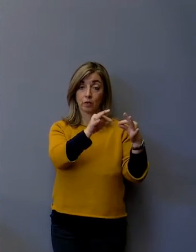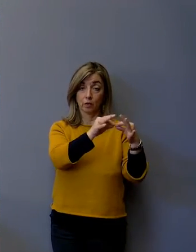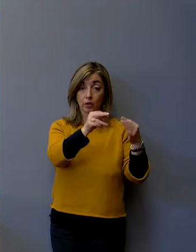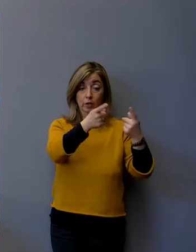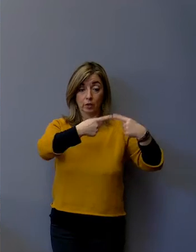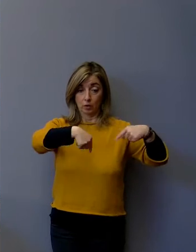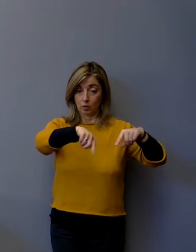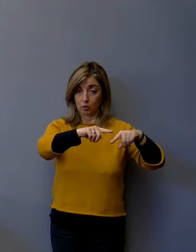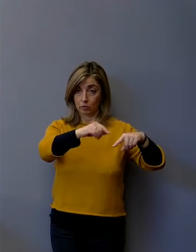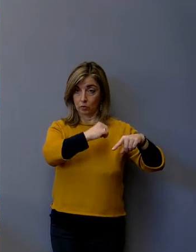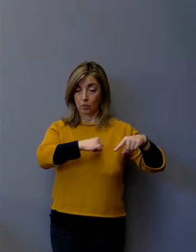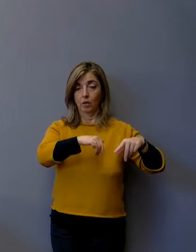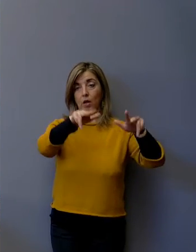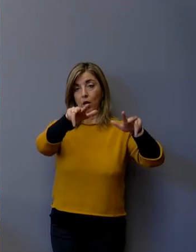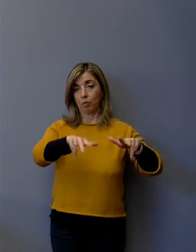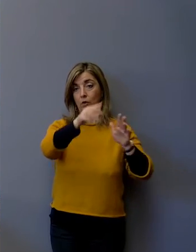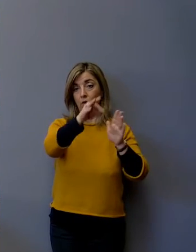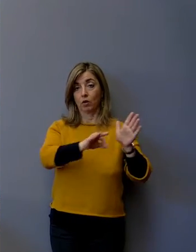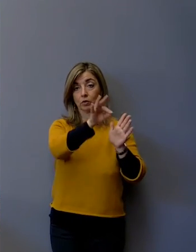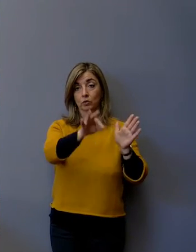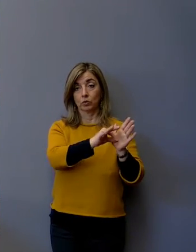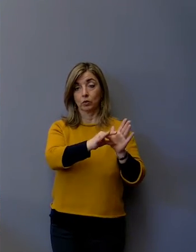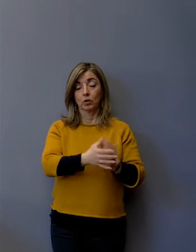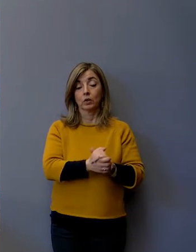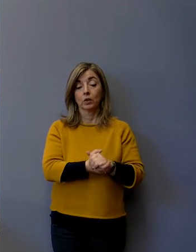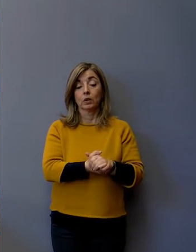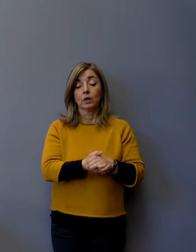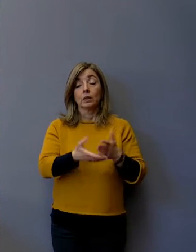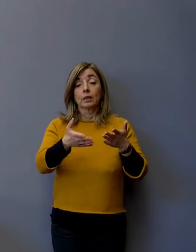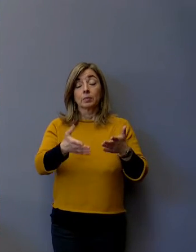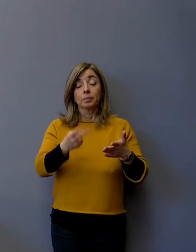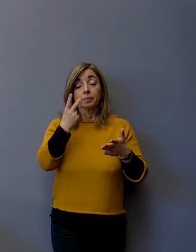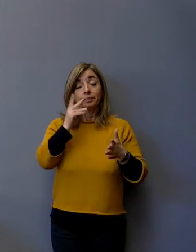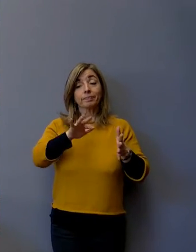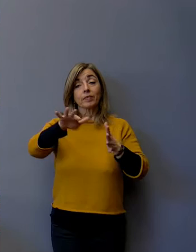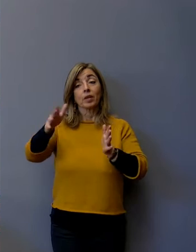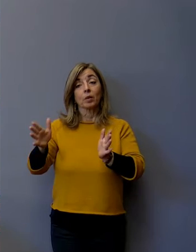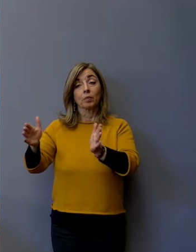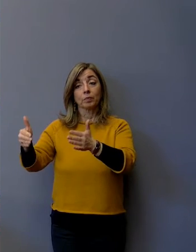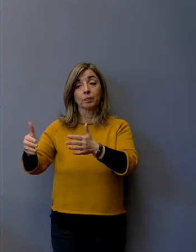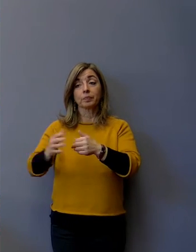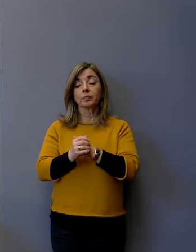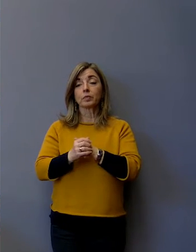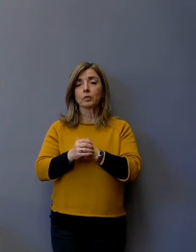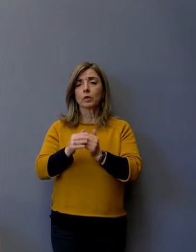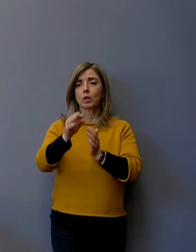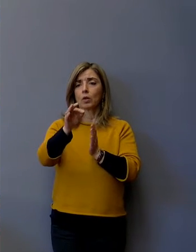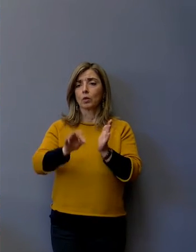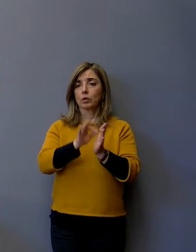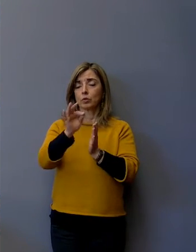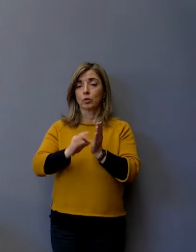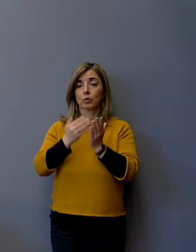approva l'ordine del giorno ora passiamo al blocco dei ordini del giorno presentati dalla